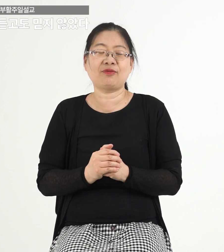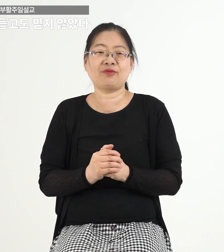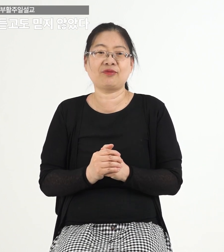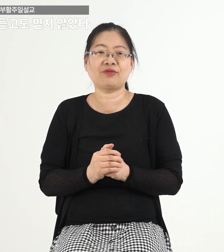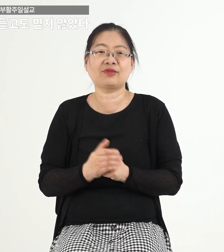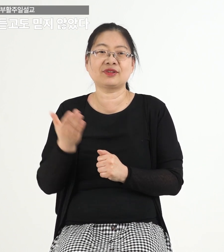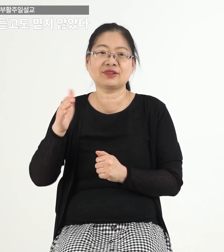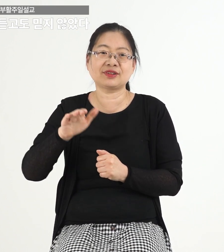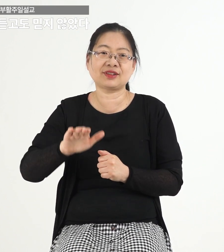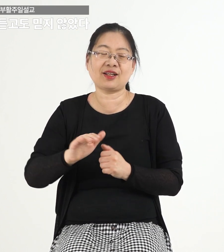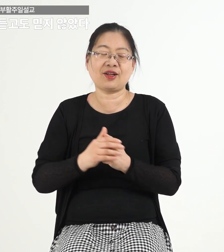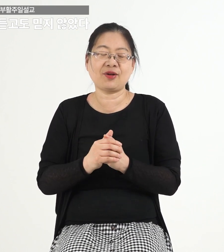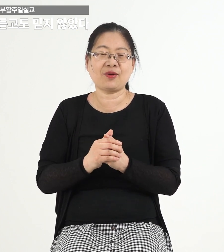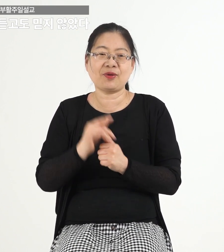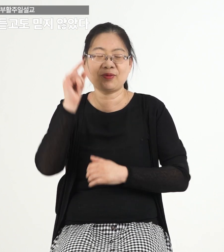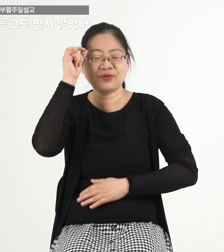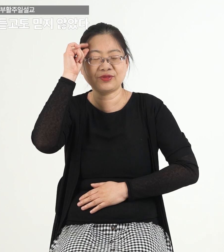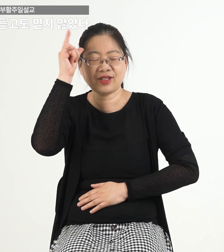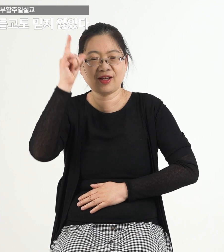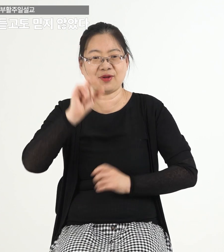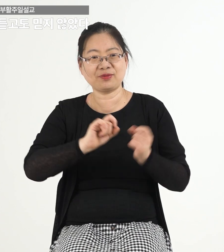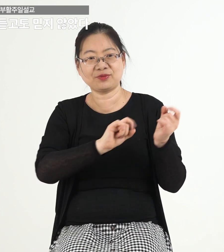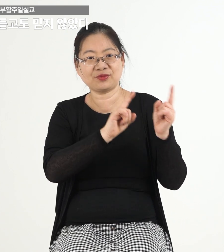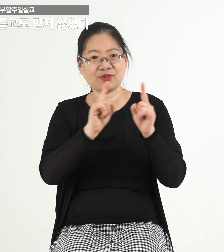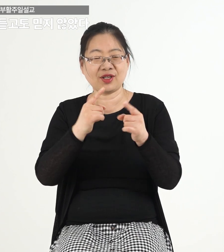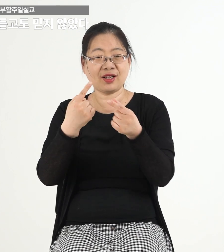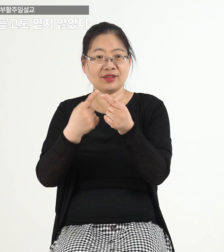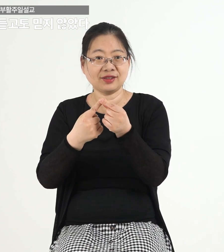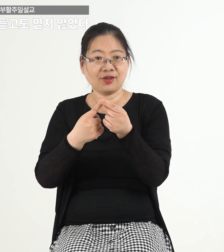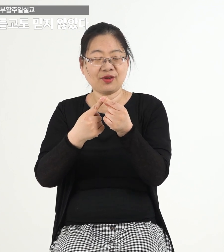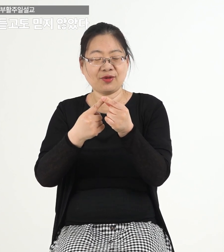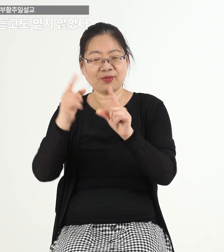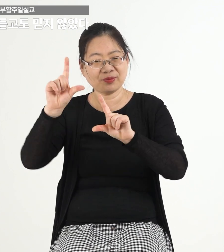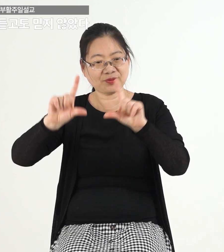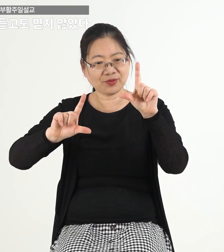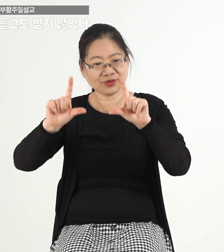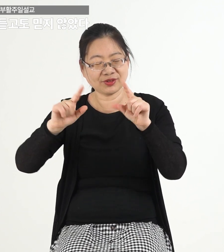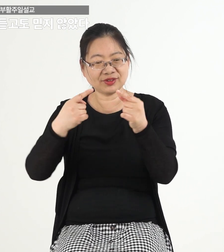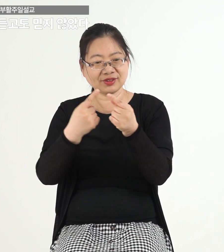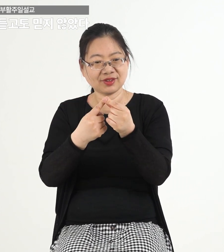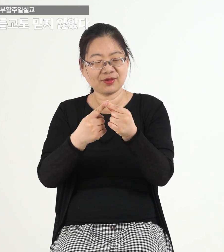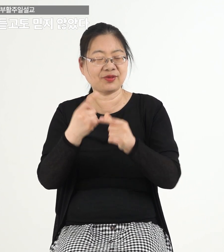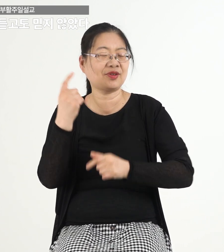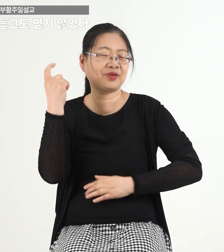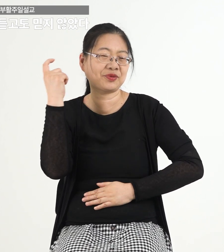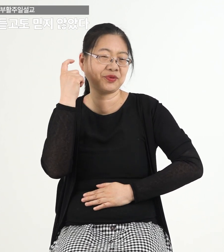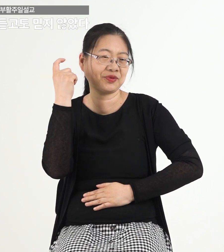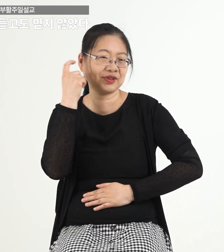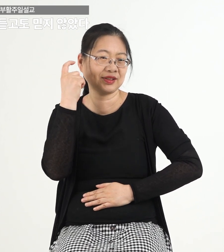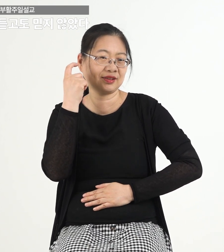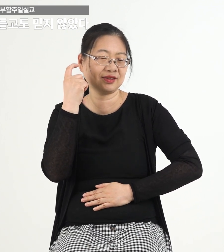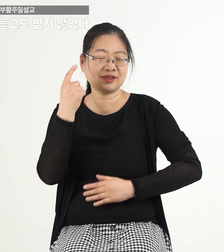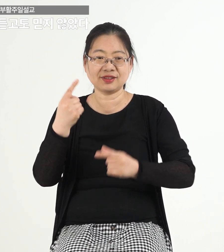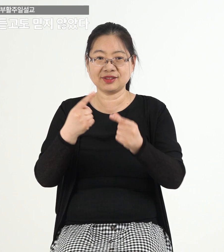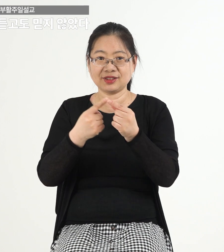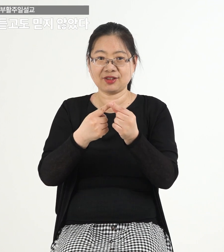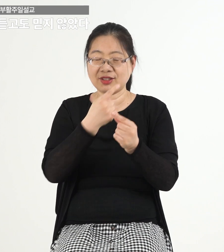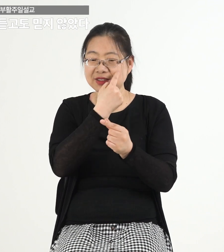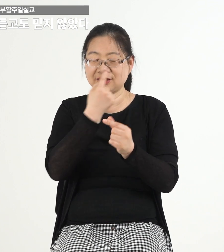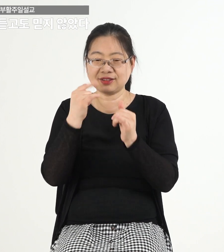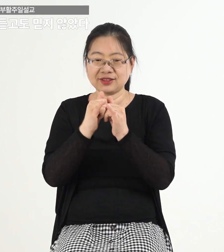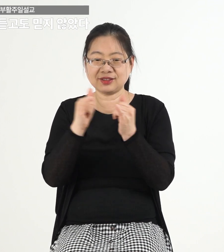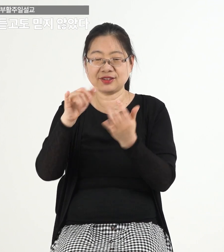그런데 이 위대한 부활의 첫 장면과 첫 소식을 첫